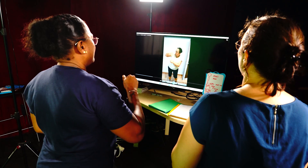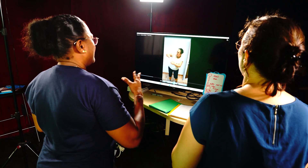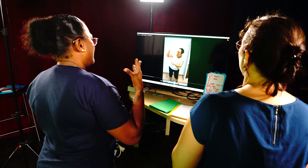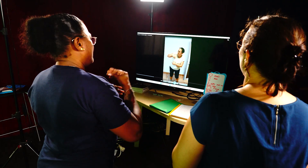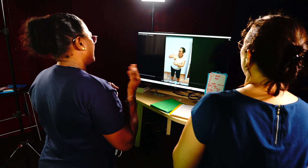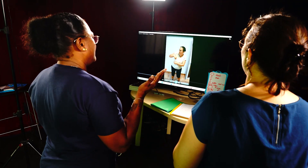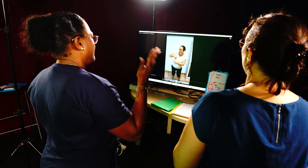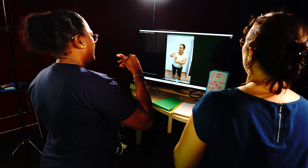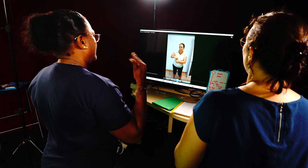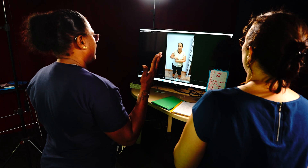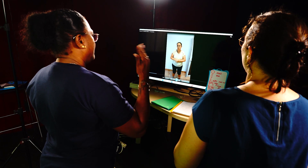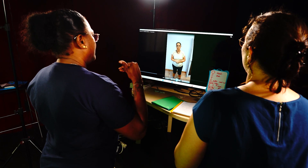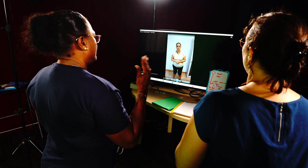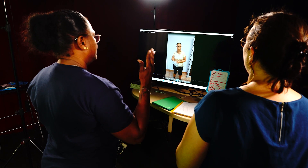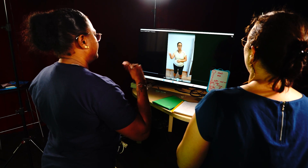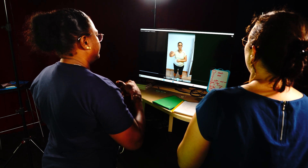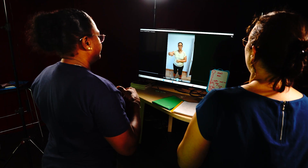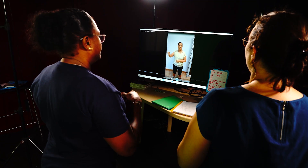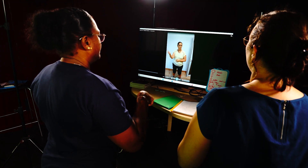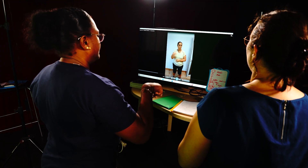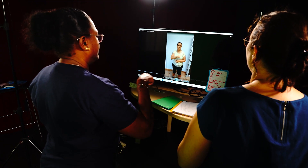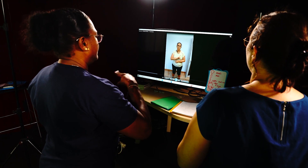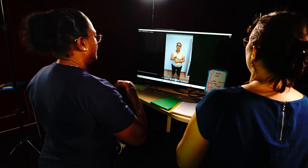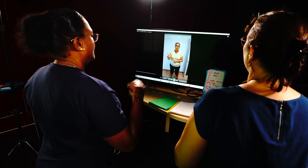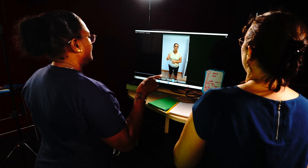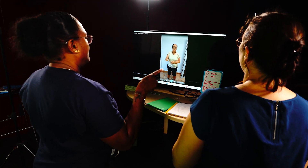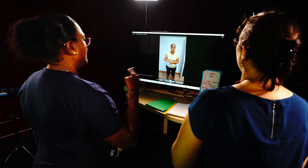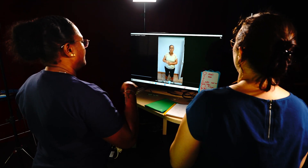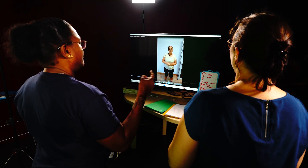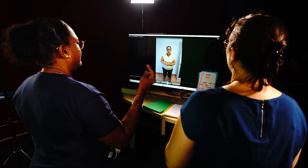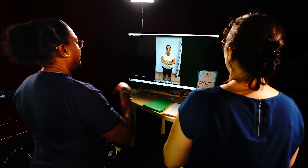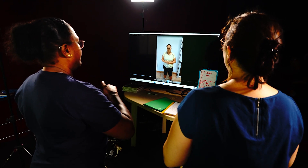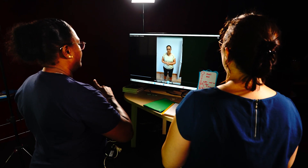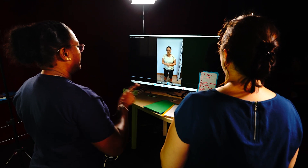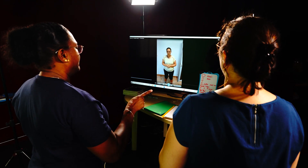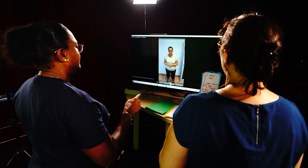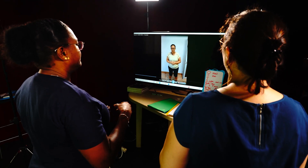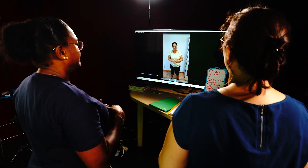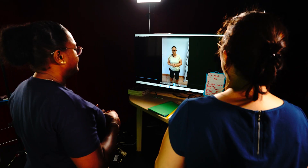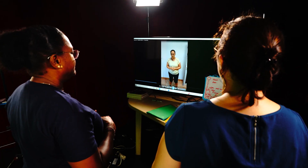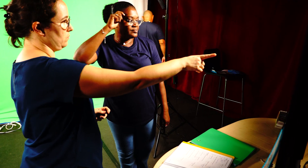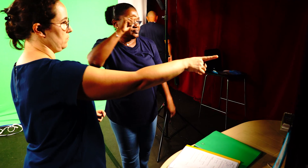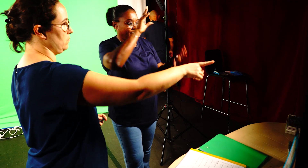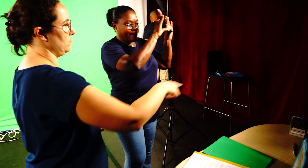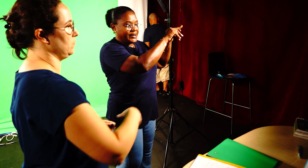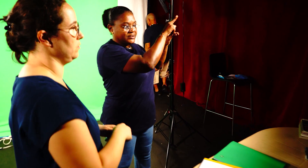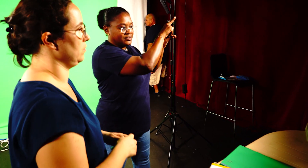était la bonne prise ou quelle était la mauvaise prise. Moi je pensais que tout le monde avait le même langage des signes dans le monde. En fait non, il y a un langage des signes français, il y a un langage des